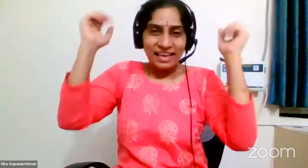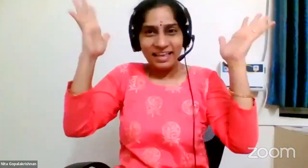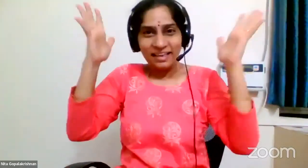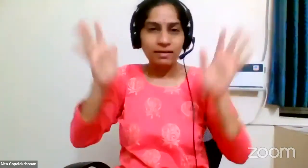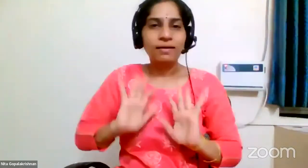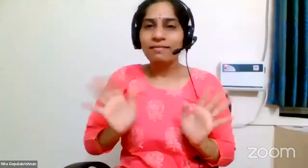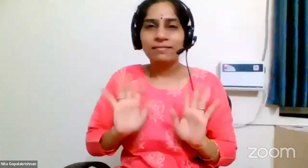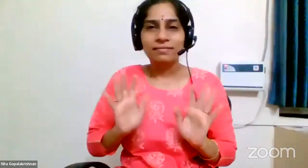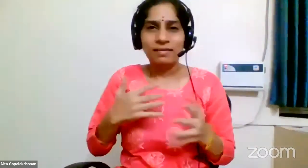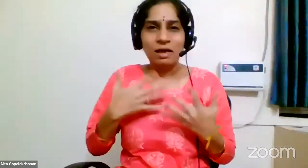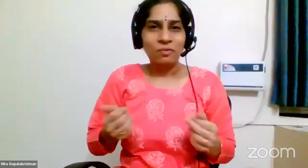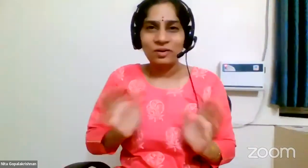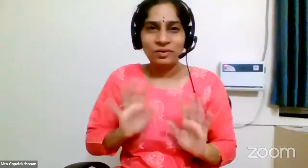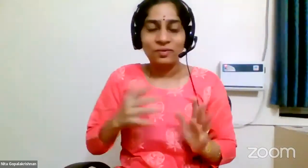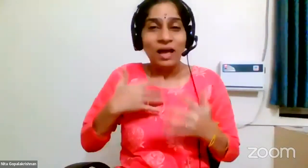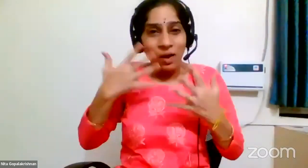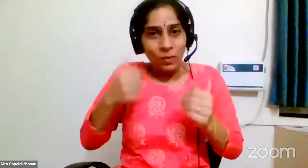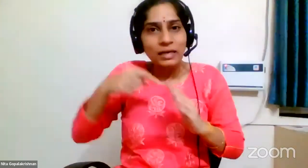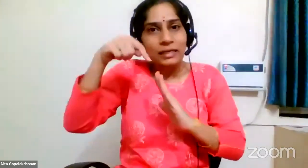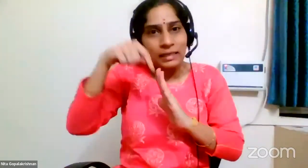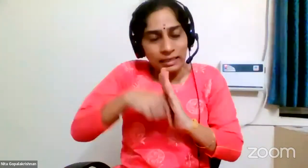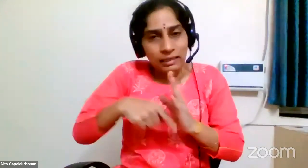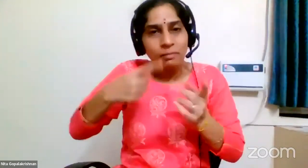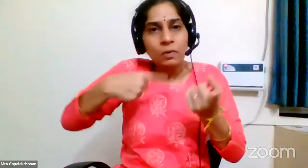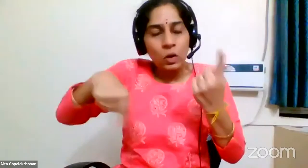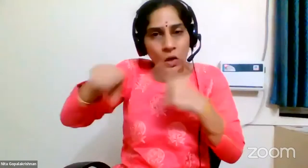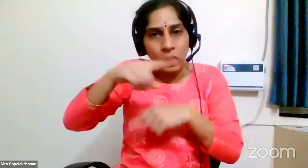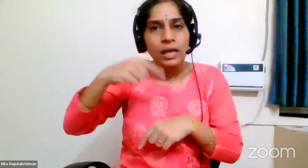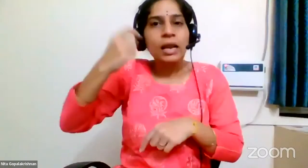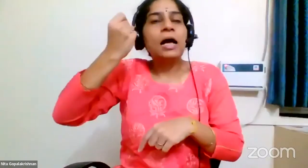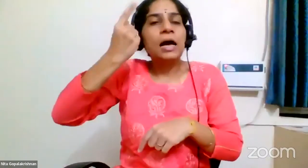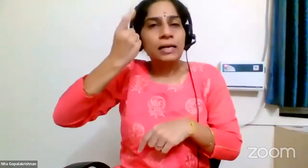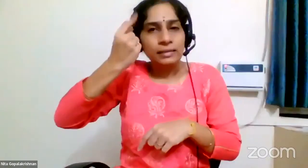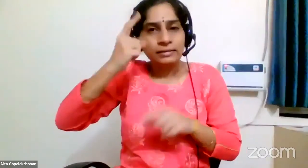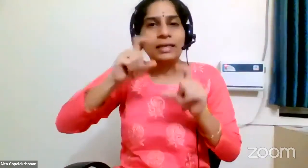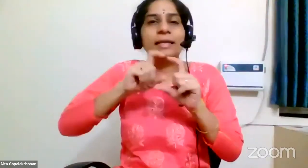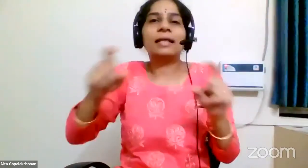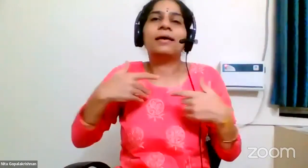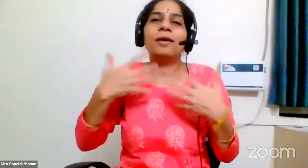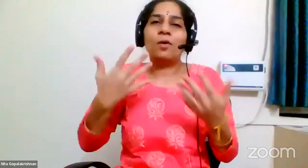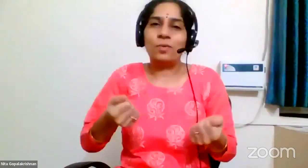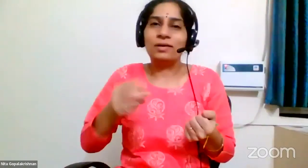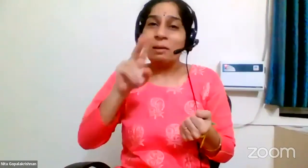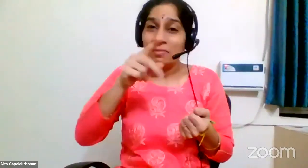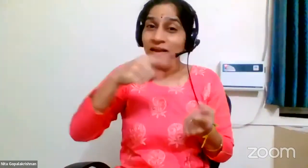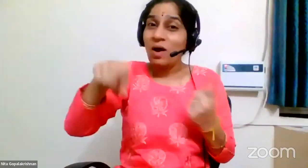फास्ट ना करके हम थोड़ा स्लो चलेंगे। हरे कृष्ण।